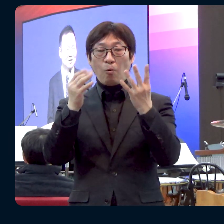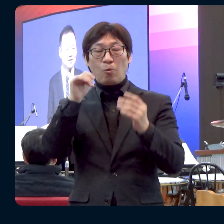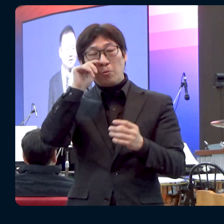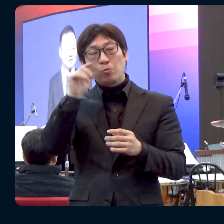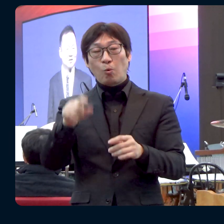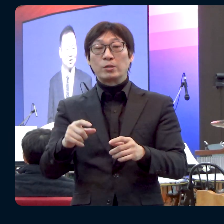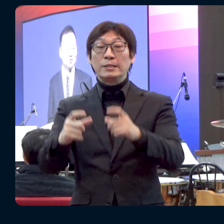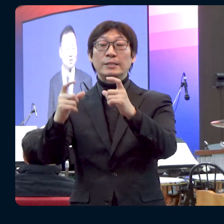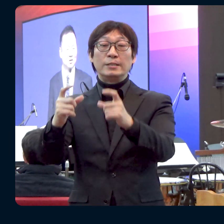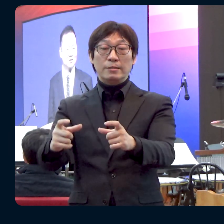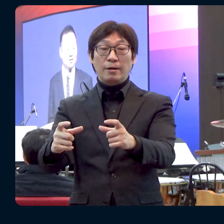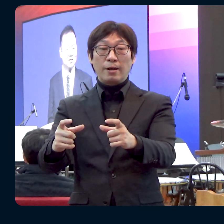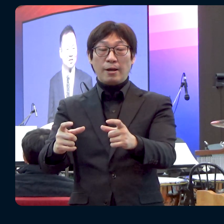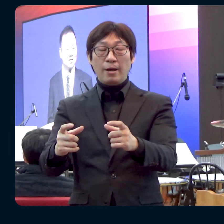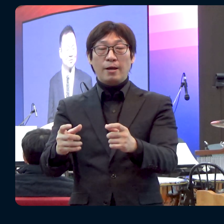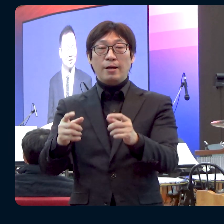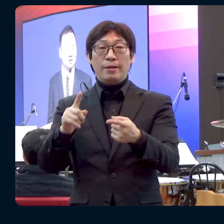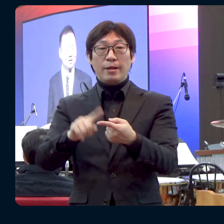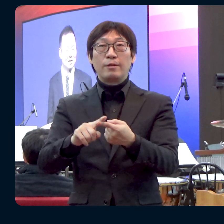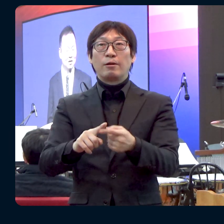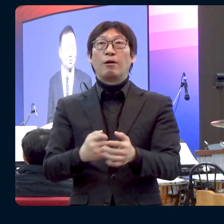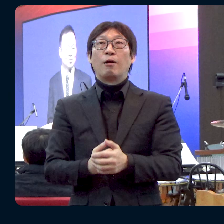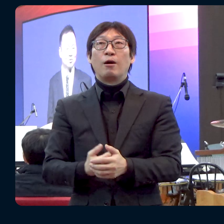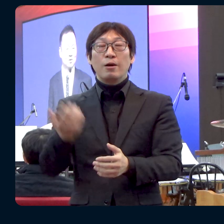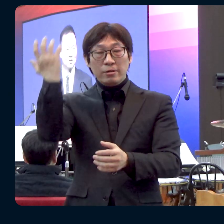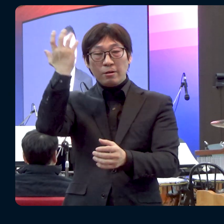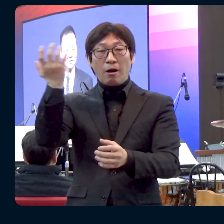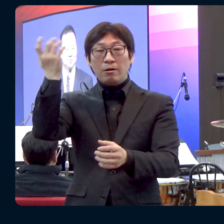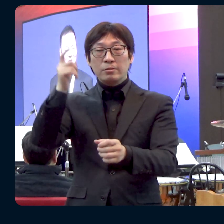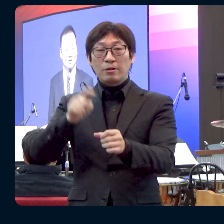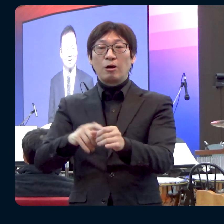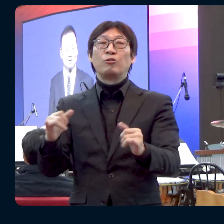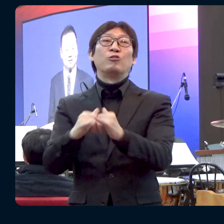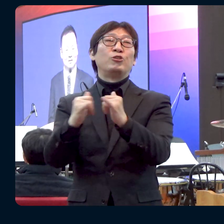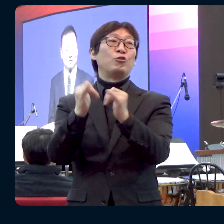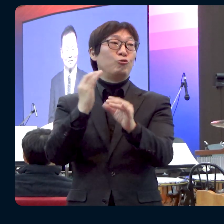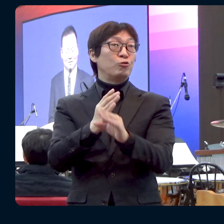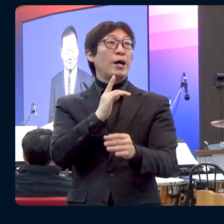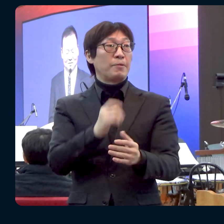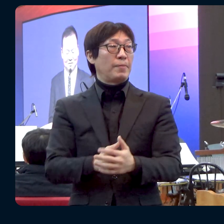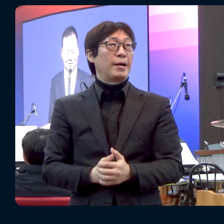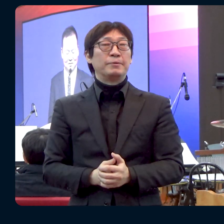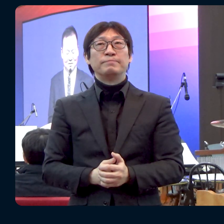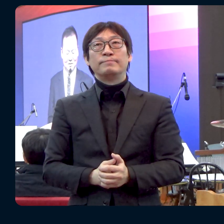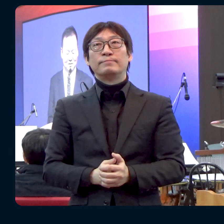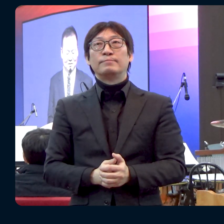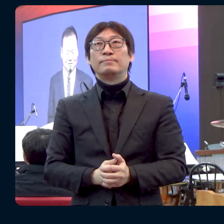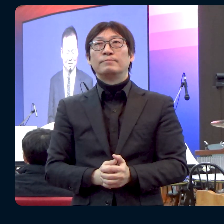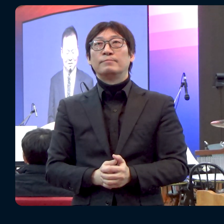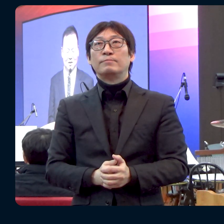대한, 그 지역에 대한 영적인 진압을 하고 있습니다.